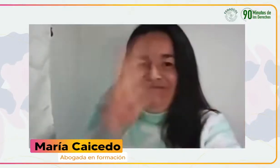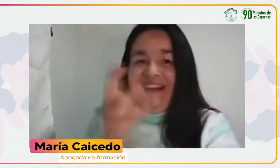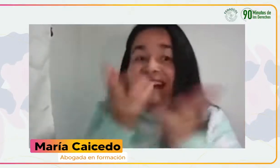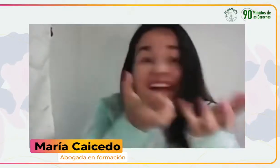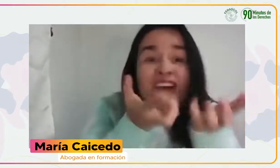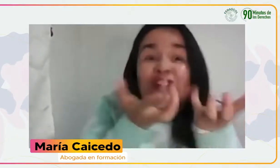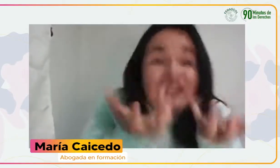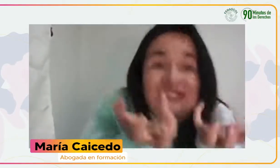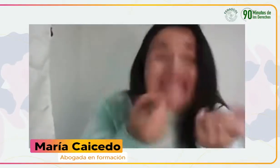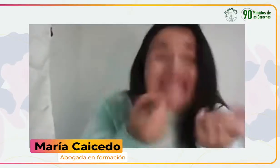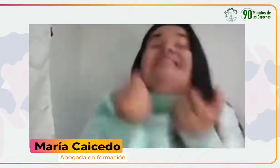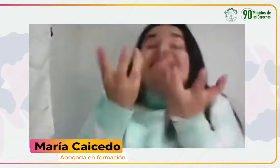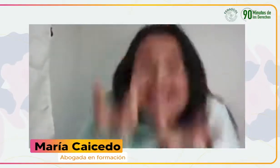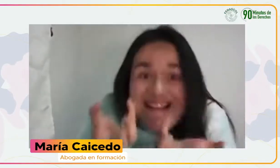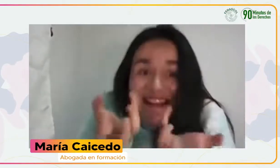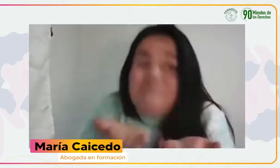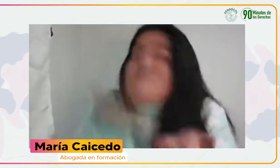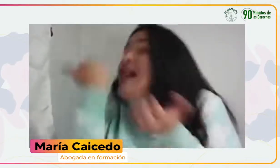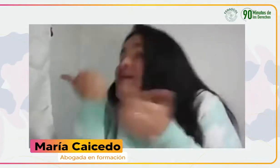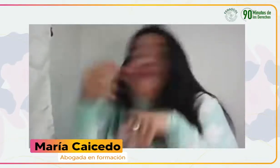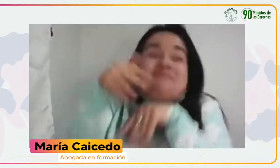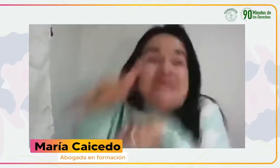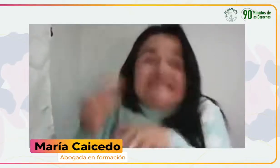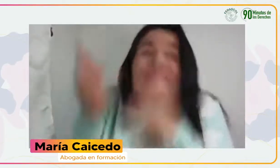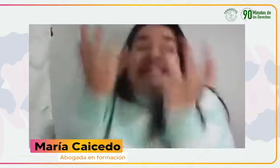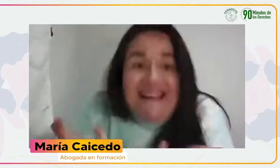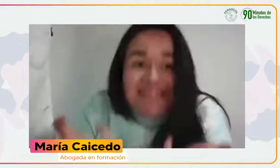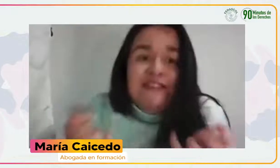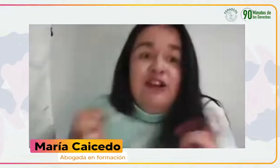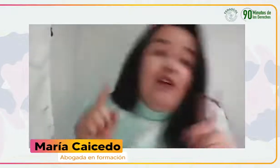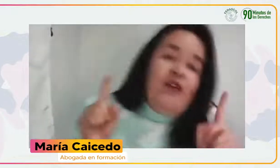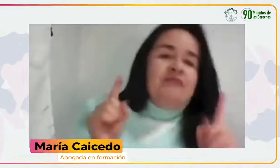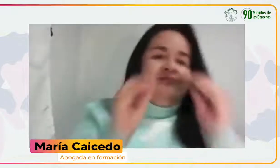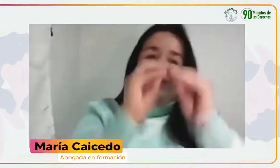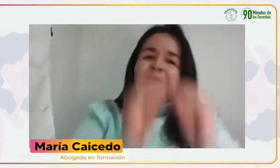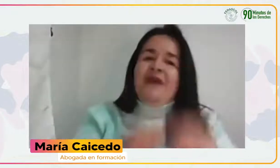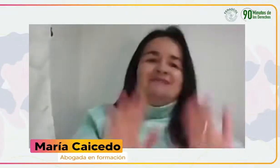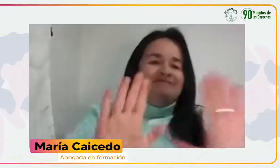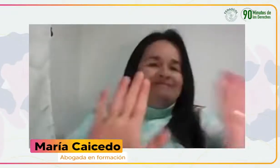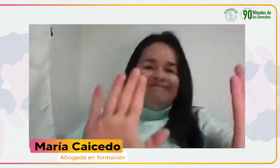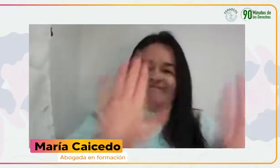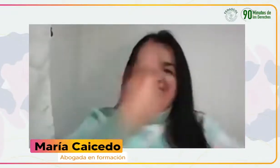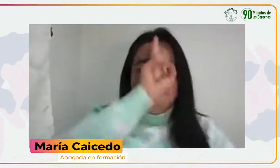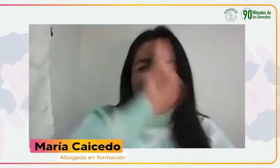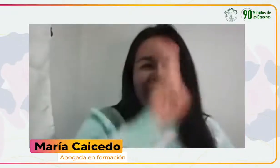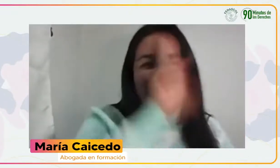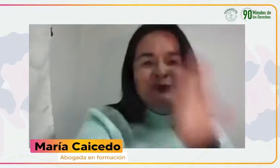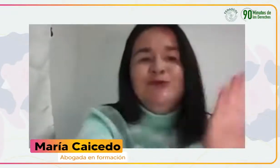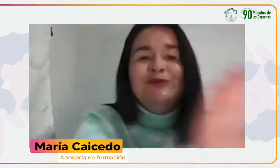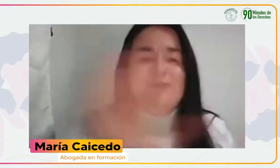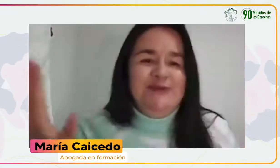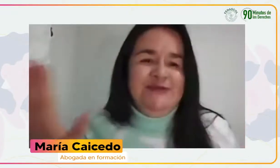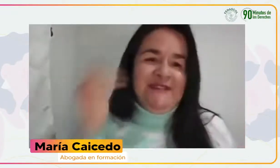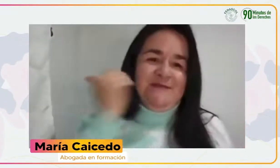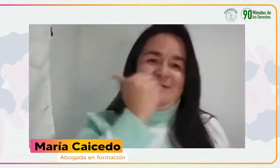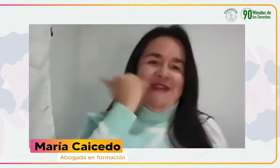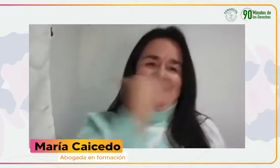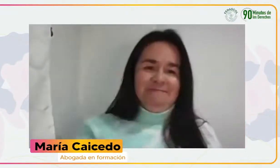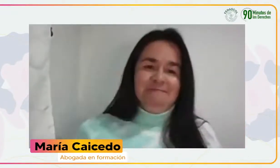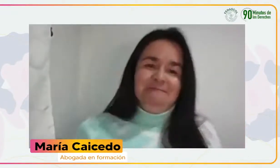más nobles. Entonces son formas de ser y es, si usted quiere movilizarse, vamos. Si no quiere, listo, hay que respetar las